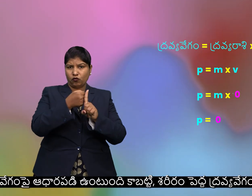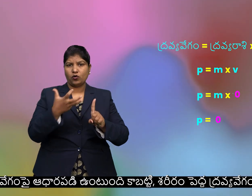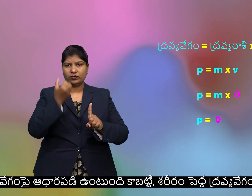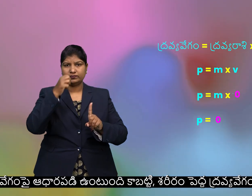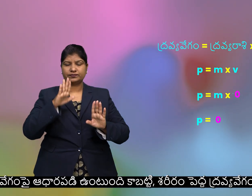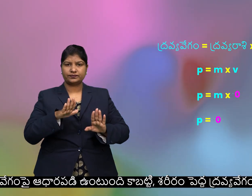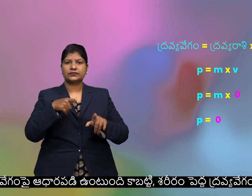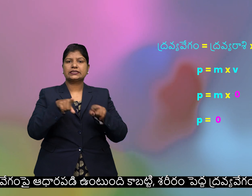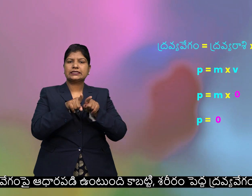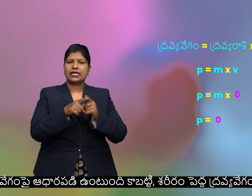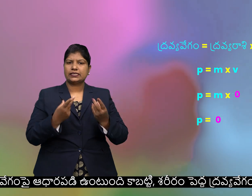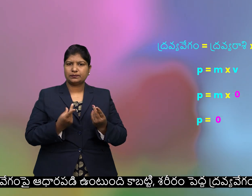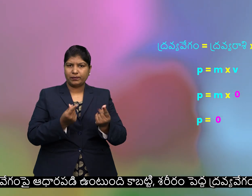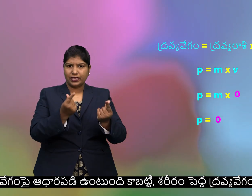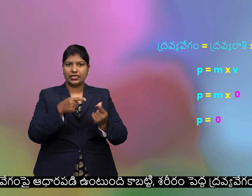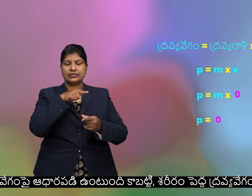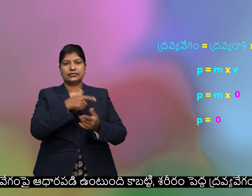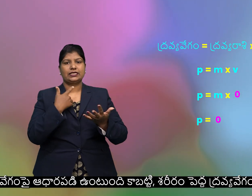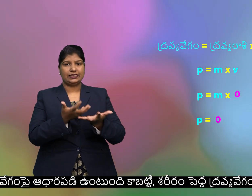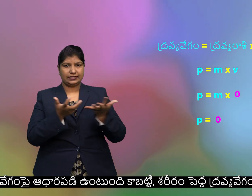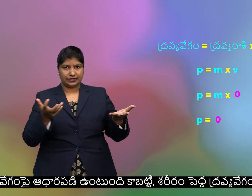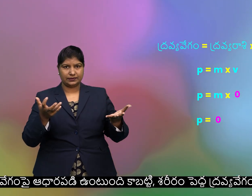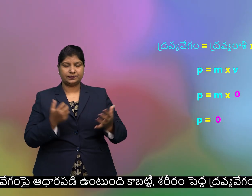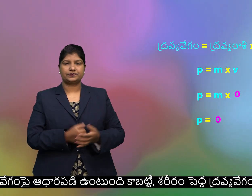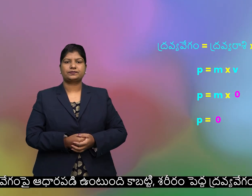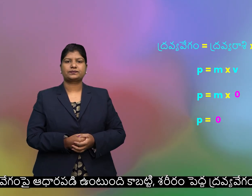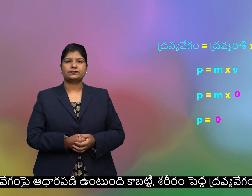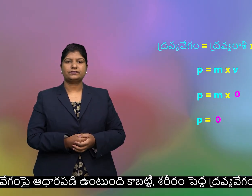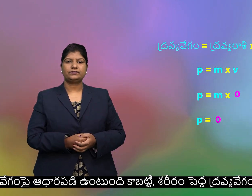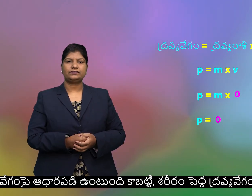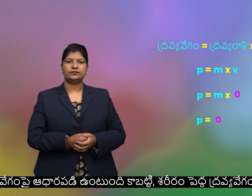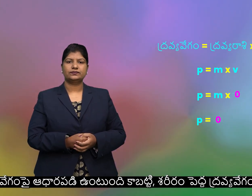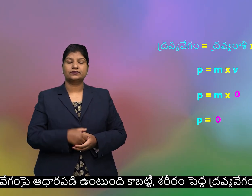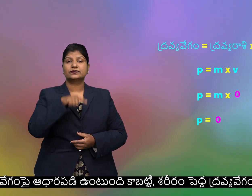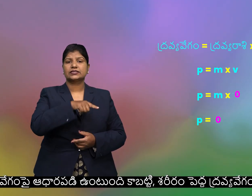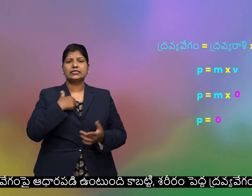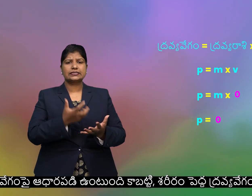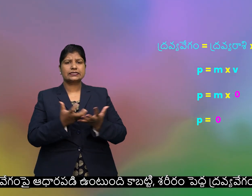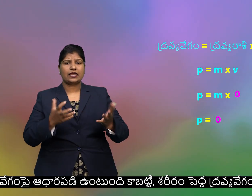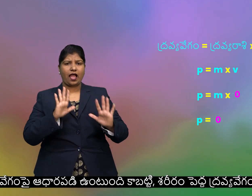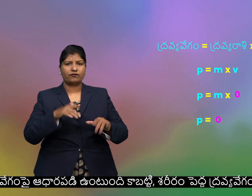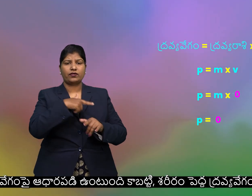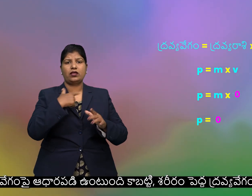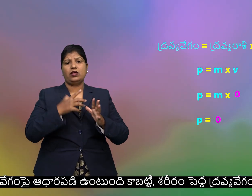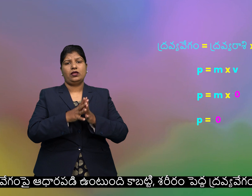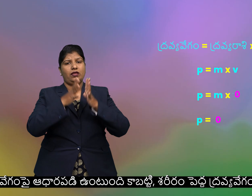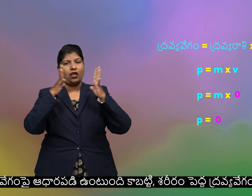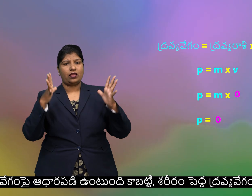వేగంపై ఆధారపడి ఉంటుంది కాబట్టి శరీరం పెద్ద ద్రవ్యవేగంను కలిగి ఉంటుంది.